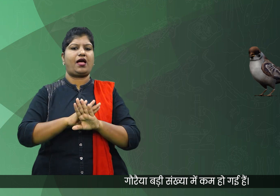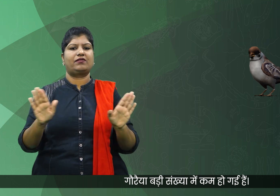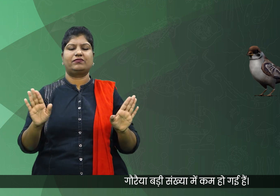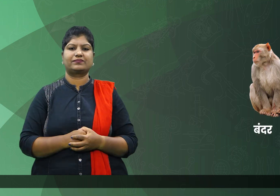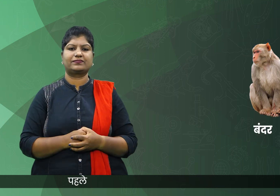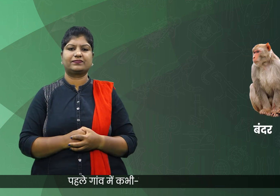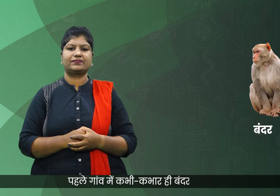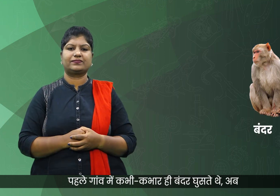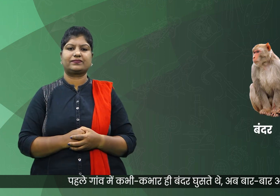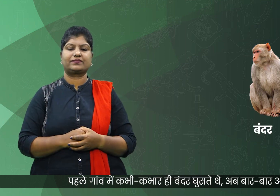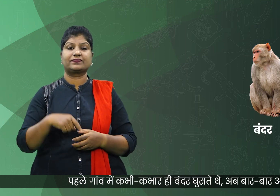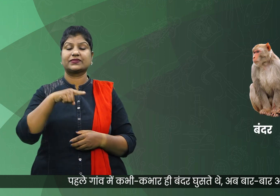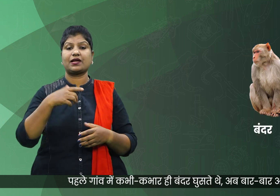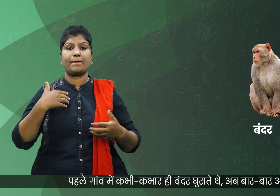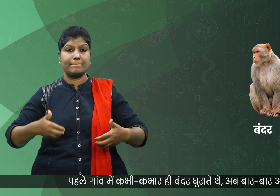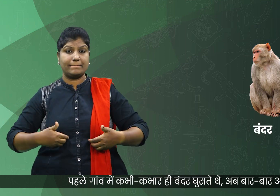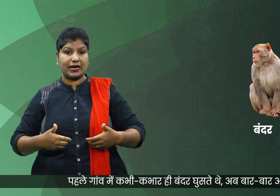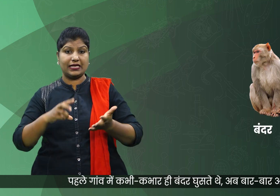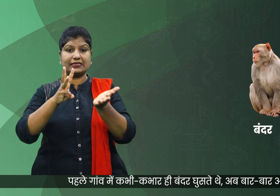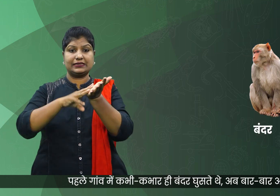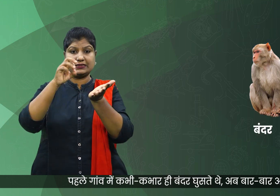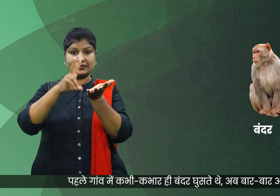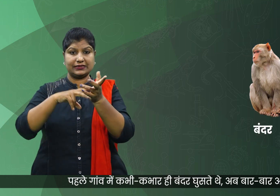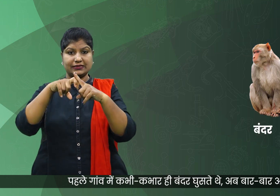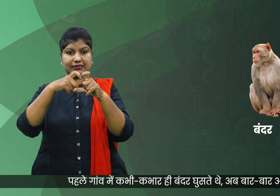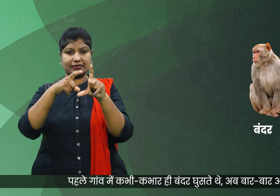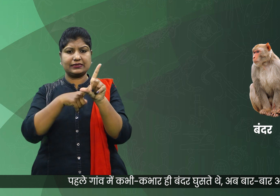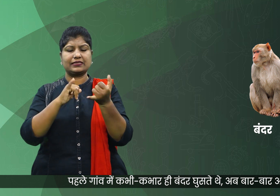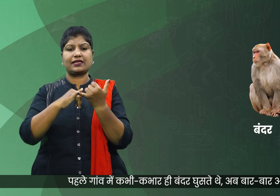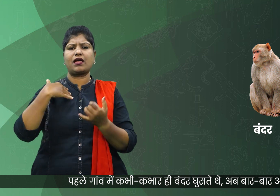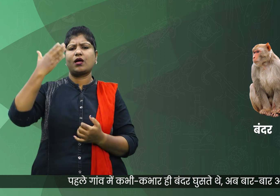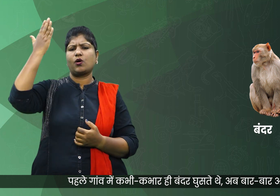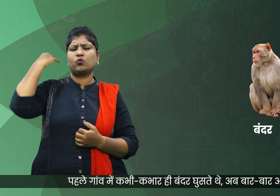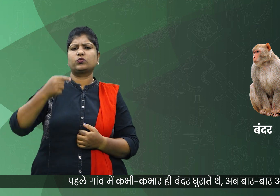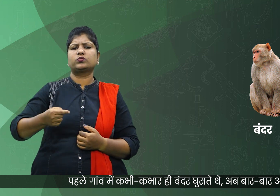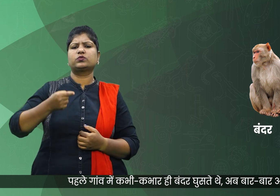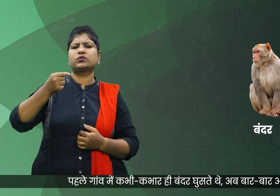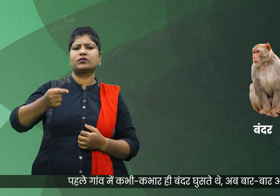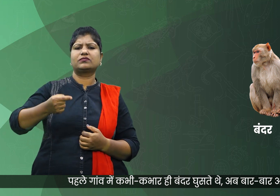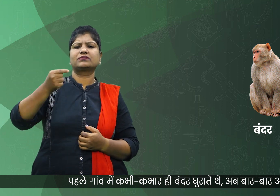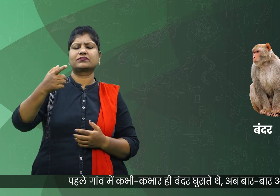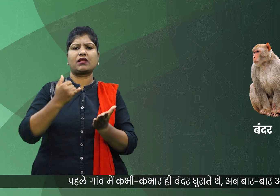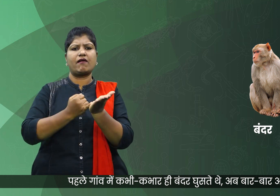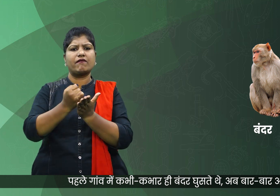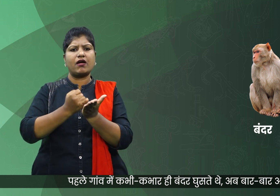पहले गाउ में कभी कवार ही बंदर गुस्ते थे। अब बार-बार आ रहे